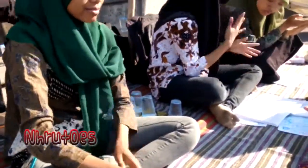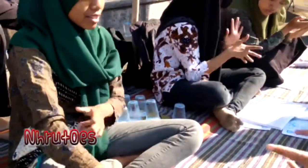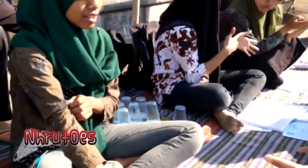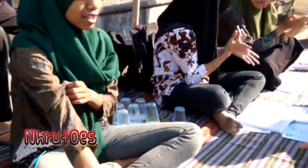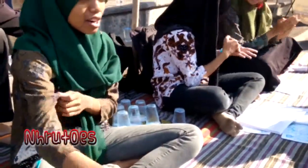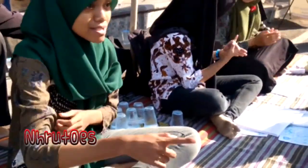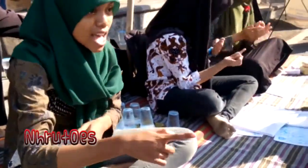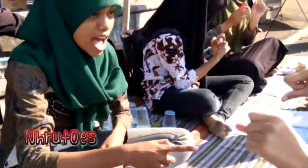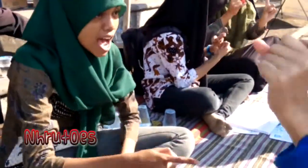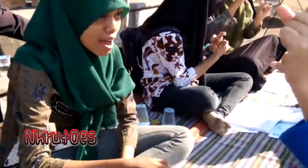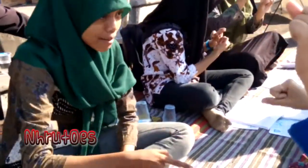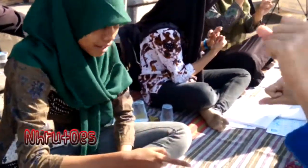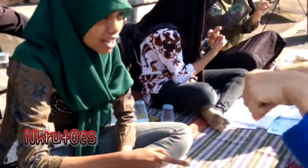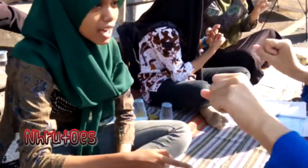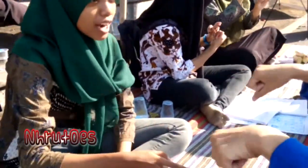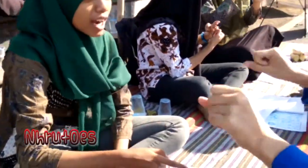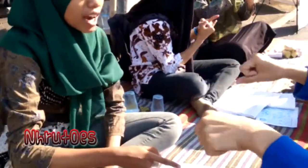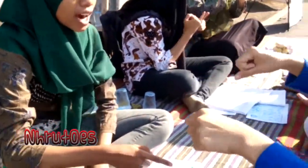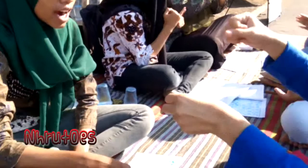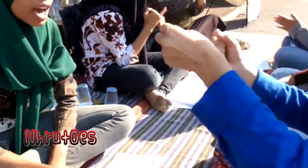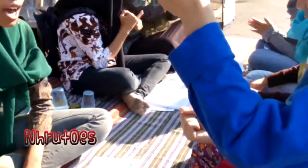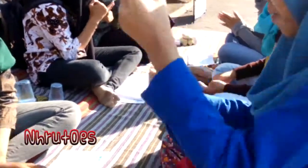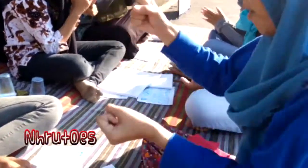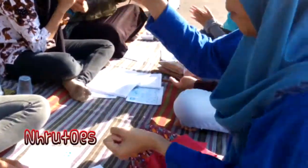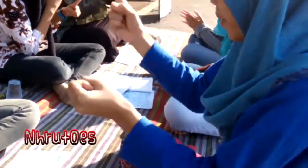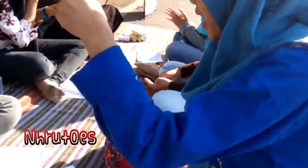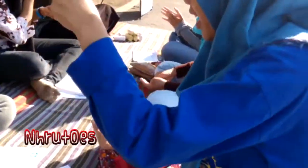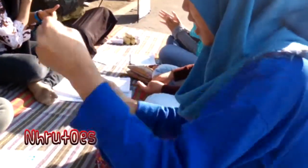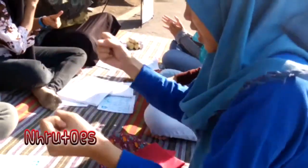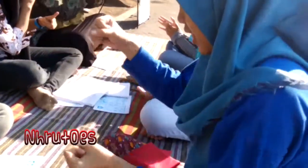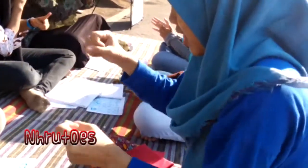dari seni musik dari Gondang itu ya.